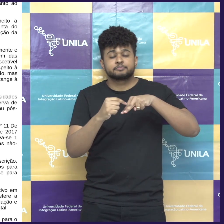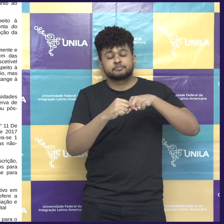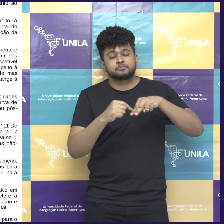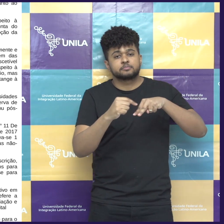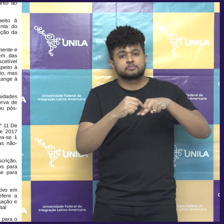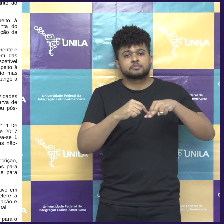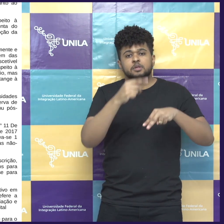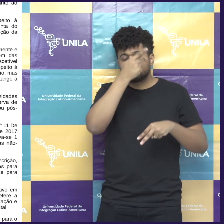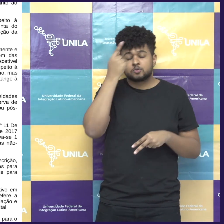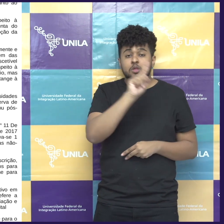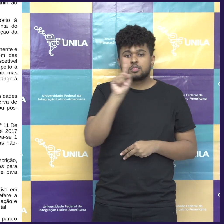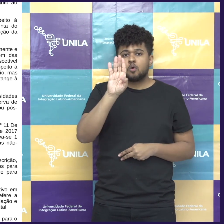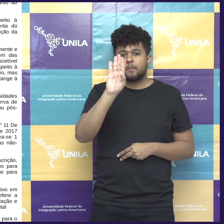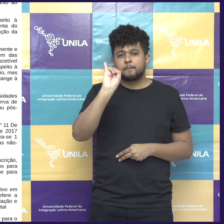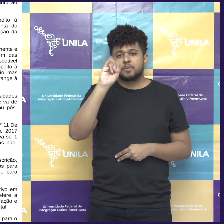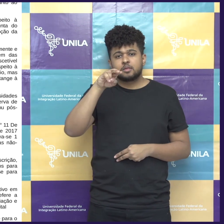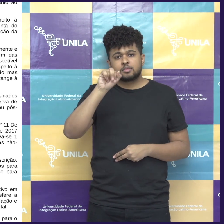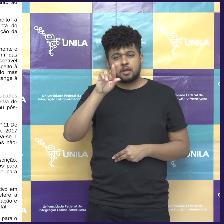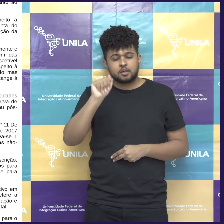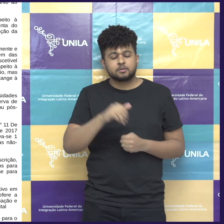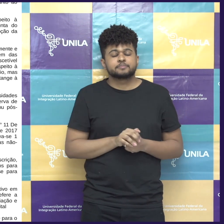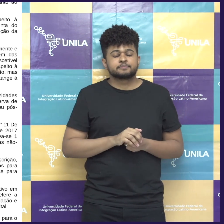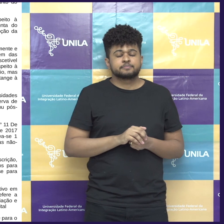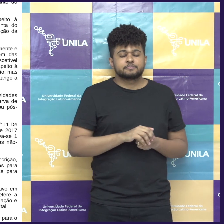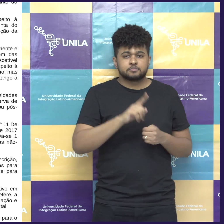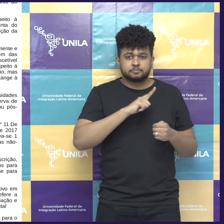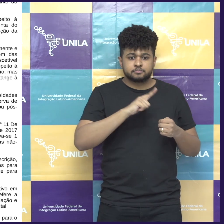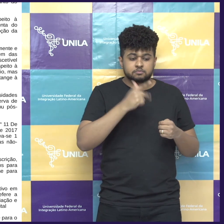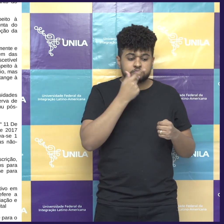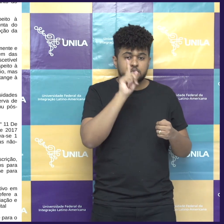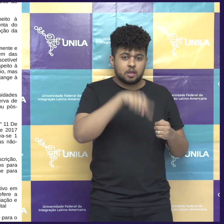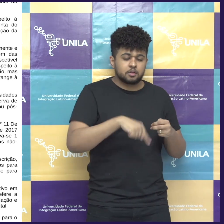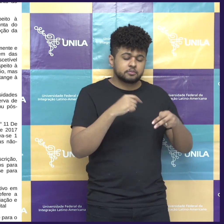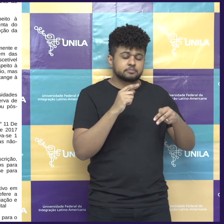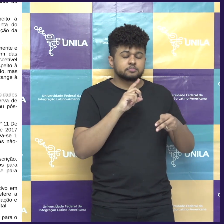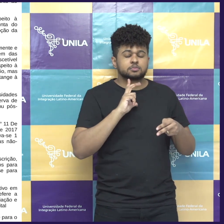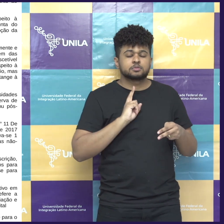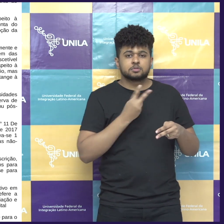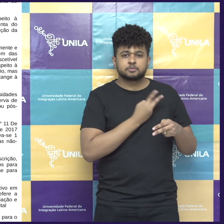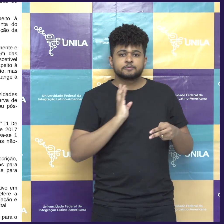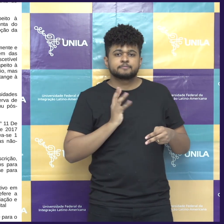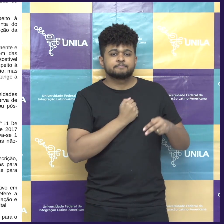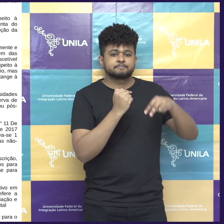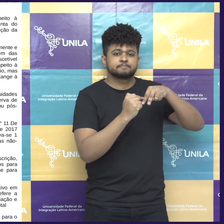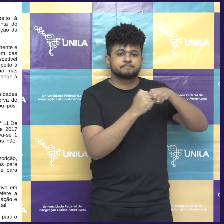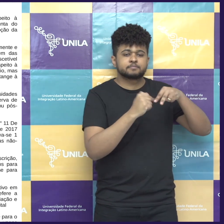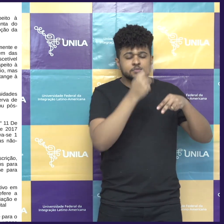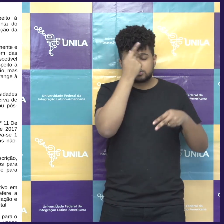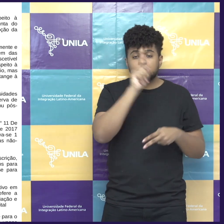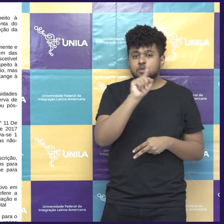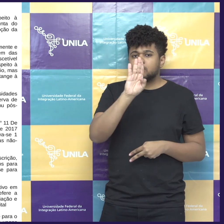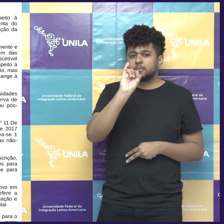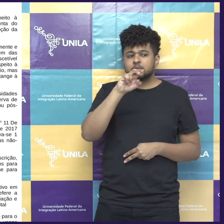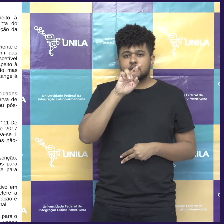intersexuais e pessoas não binárias, autodeclarando-se para transexuais, travestis, intersexuais e pessoas não